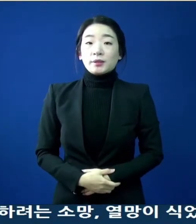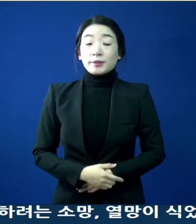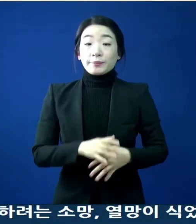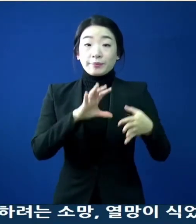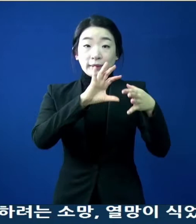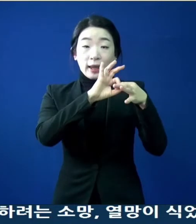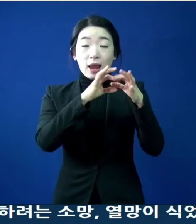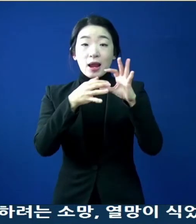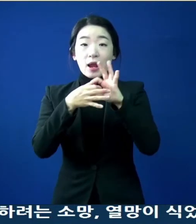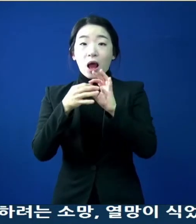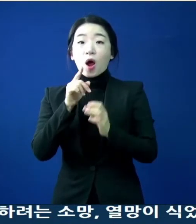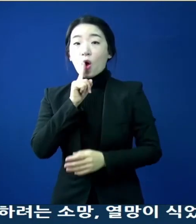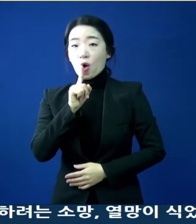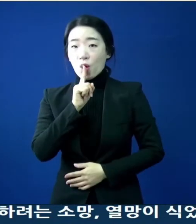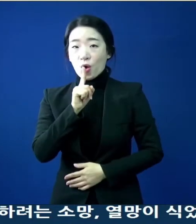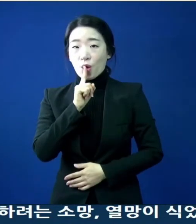보면은요,